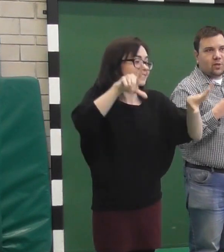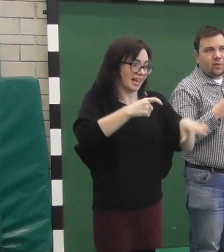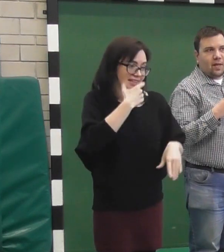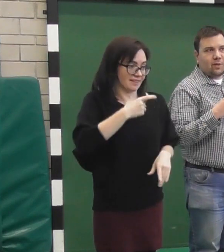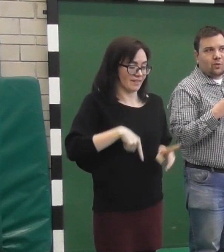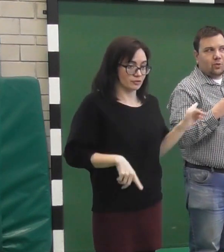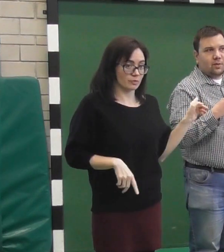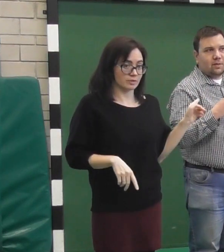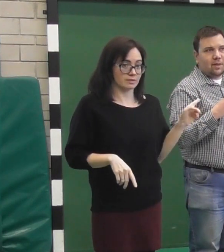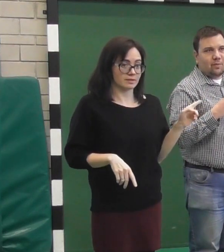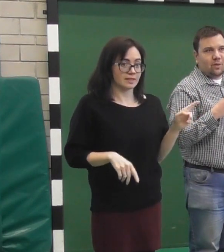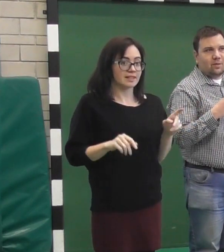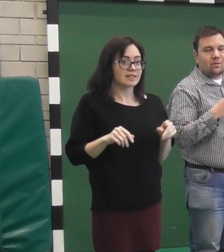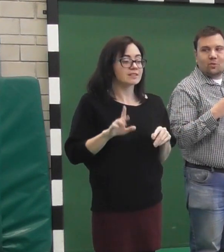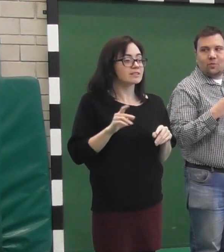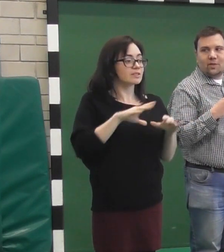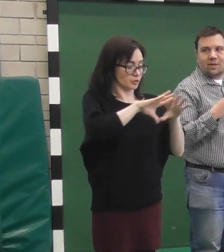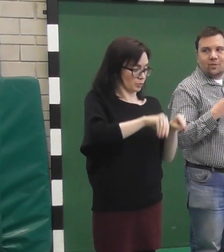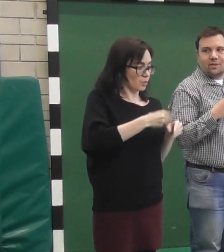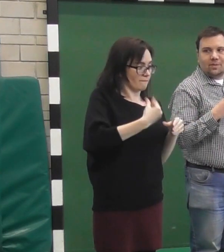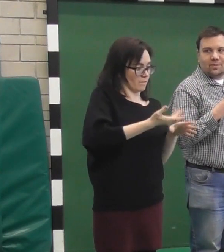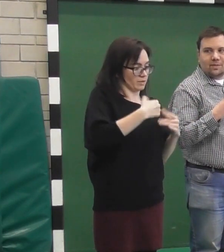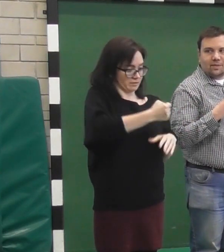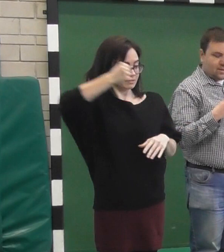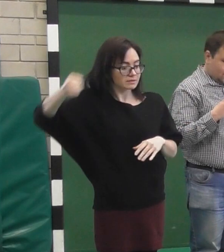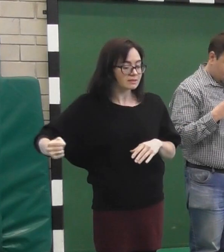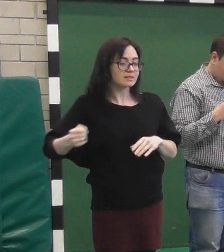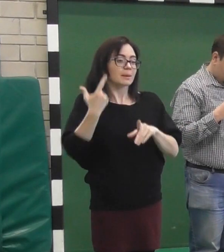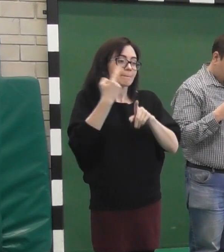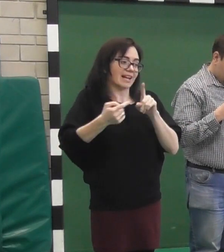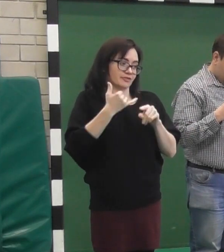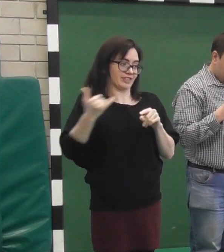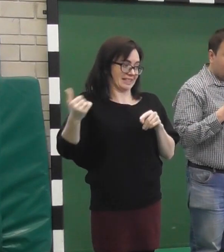És másfél évet töltött távol a szülőföldjétől.